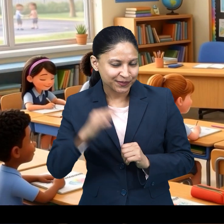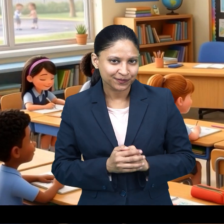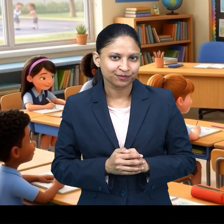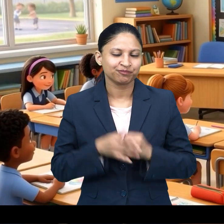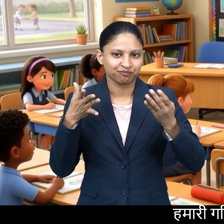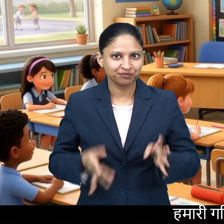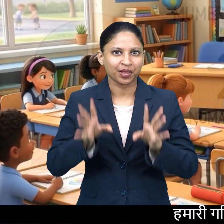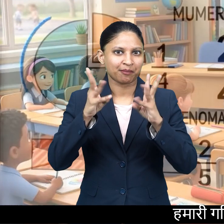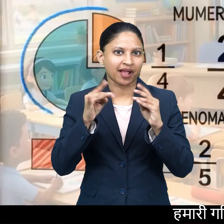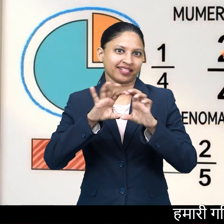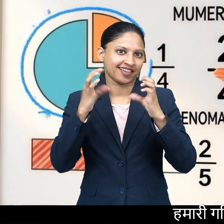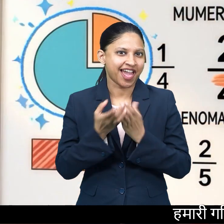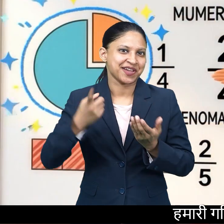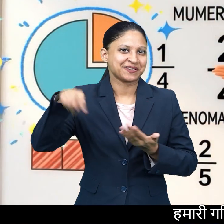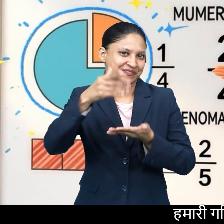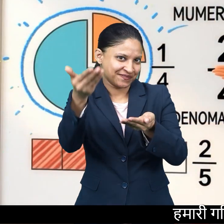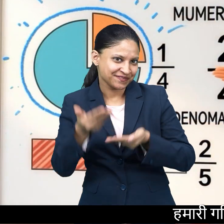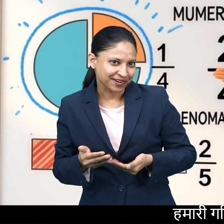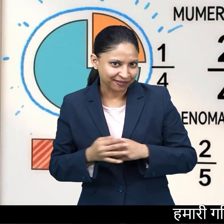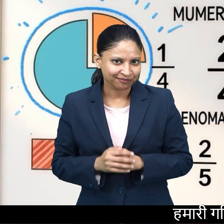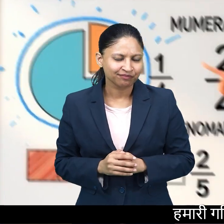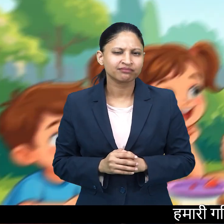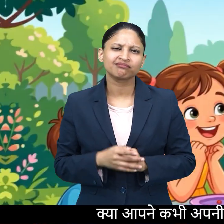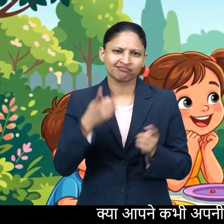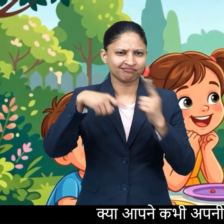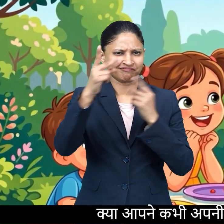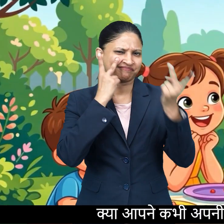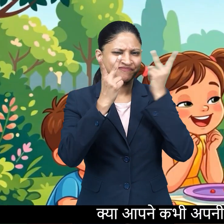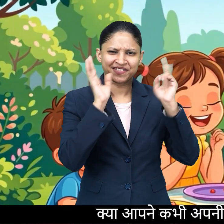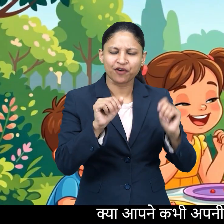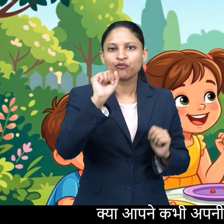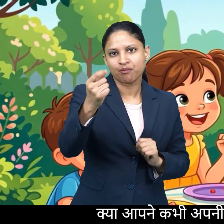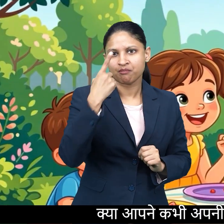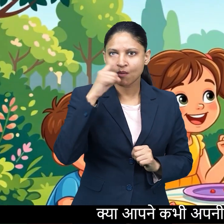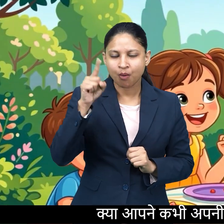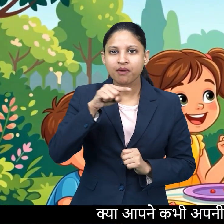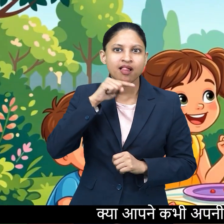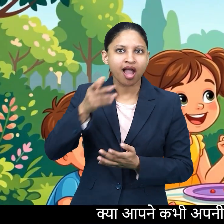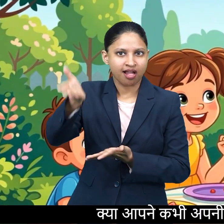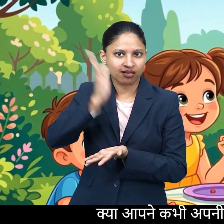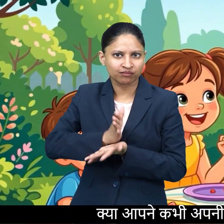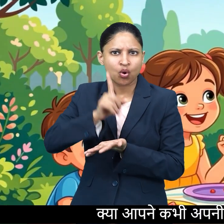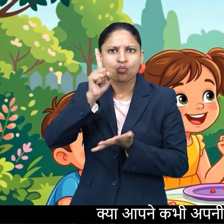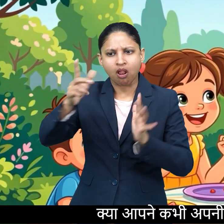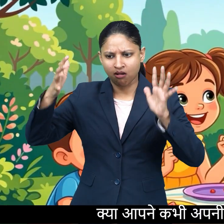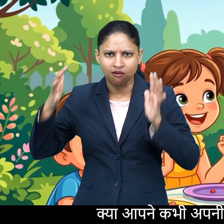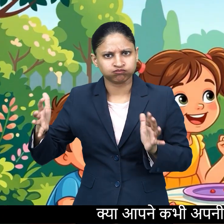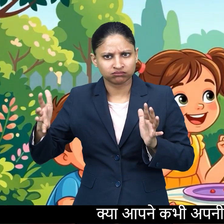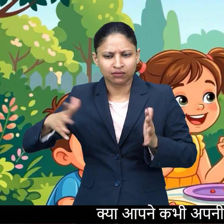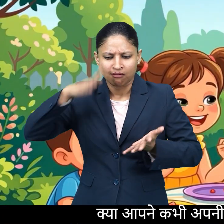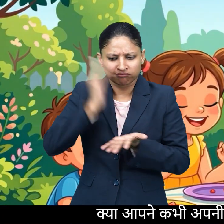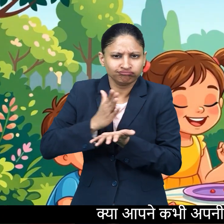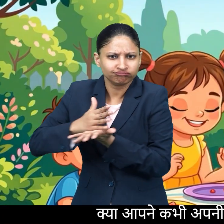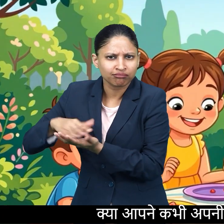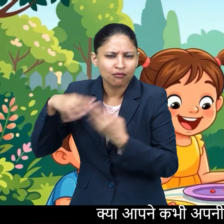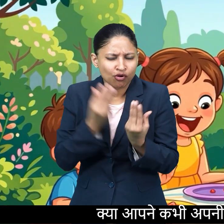नमस्कार बच्चों, हमारी गणित की कक्षा में आपका स्वागत है। क्या आपने कभी अपनी माँ को तरबूज को कई टुकड़ों में काटते देखा